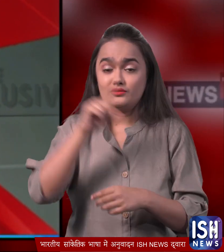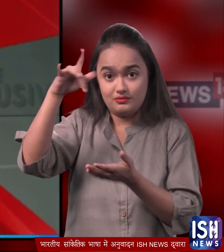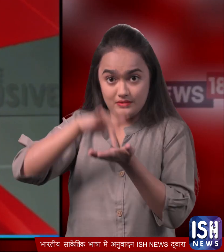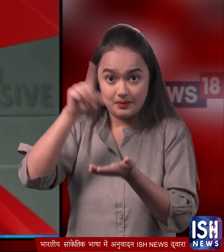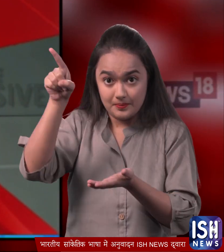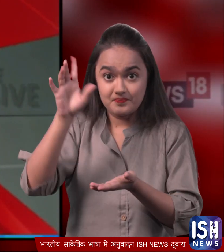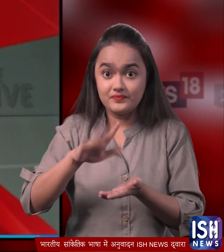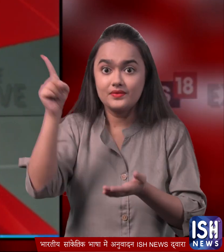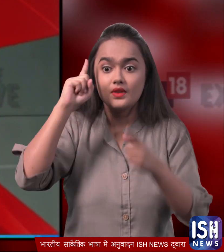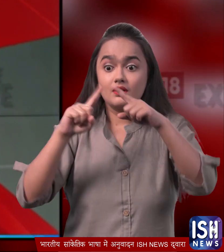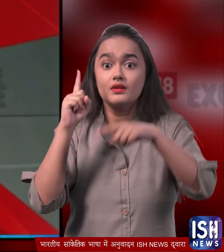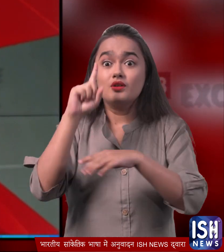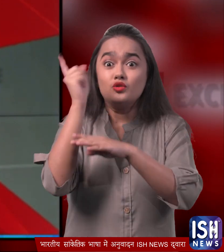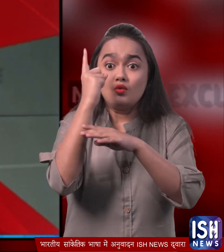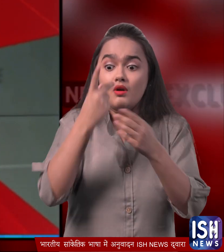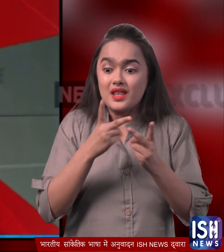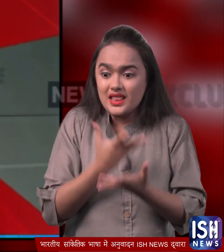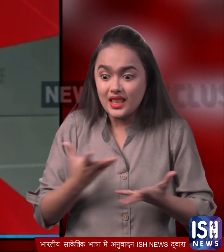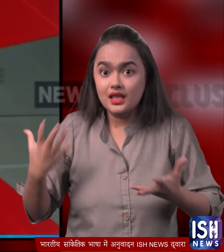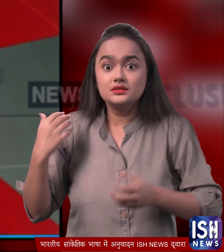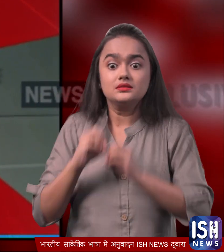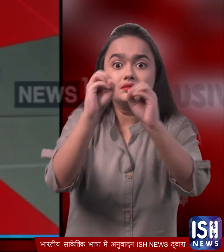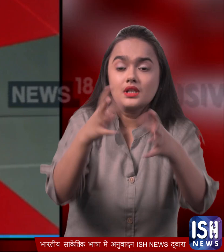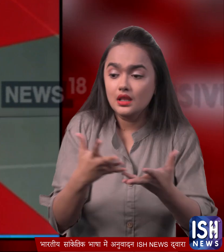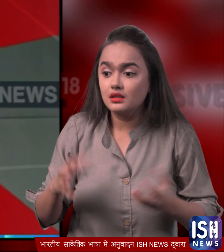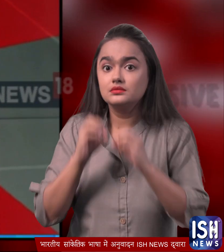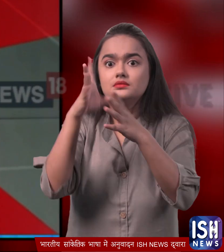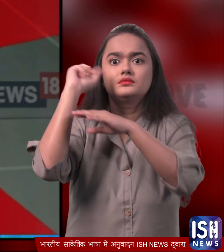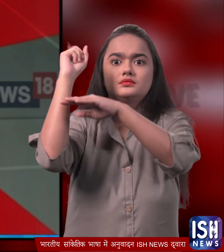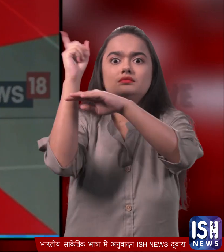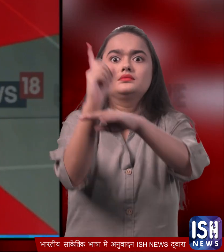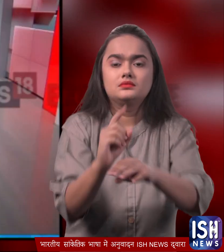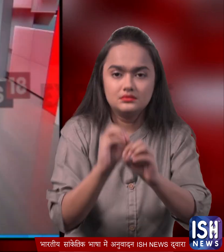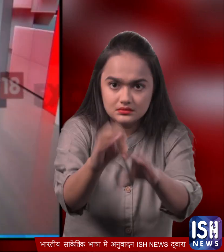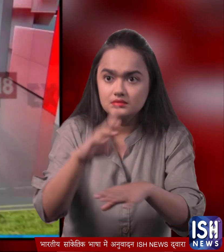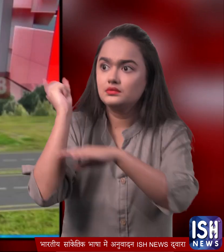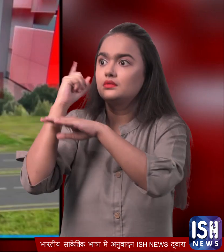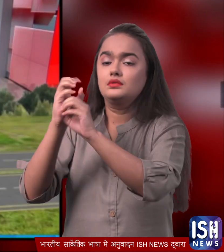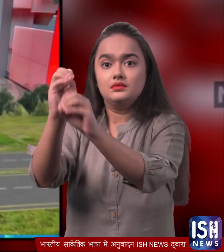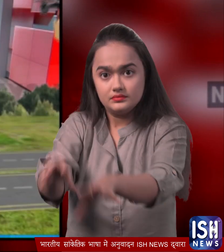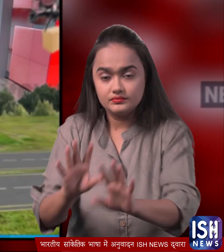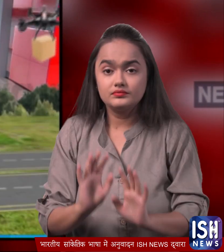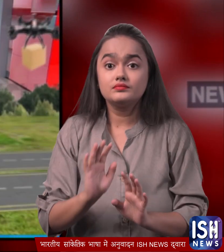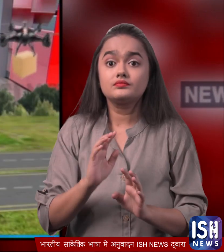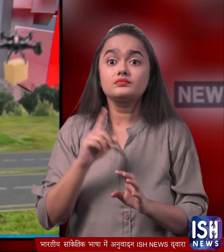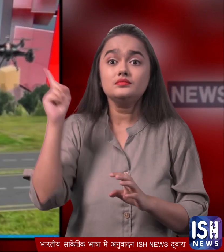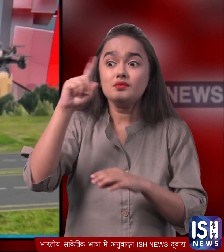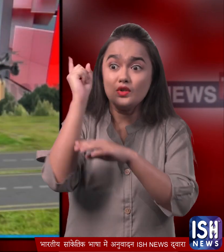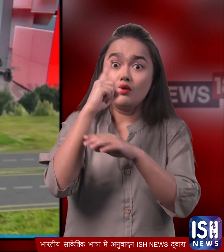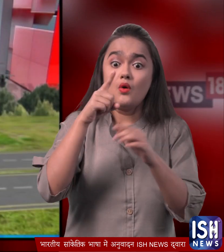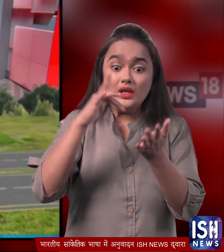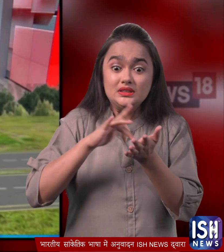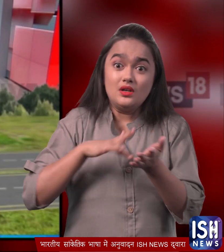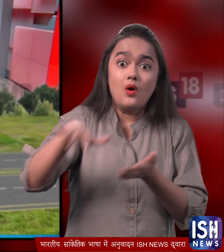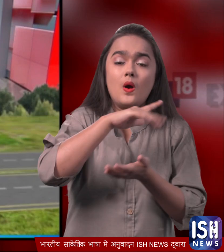अब ड्रोन से सामान की डिलीवरी की तैयारी में है। टाइम्स ऑफ इजराइल की रिपोर्ट है कि इजराइल के तेल अवीव में ड्रोन के जरिए